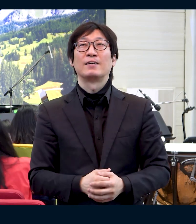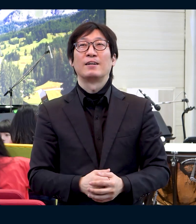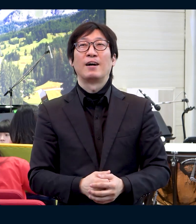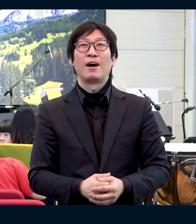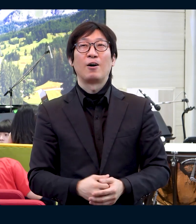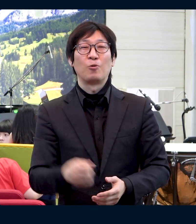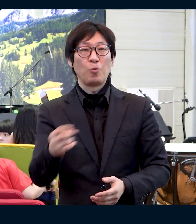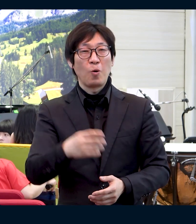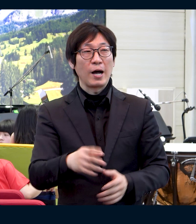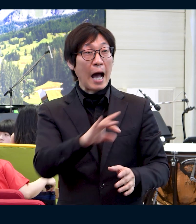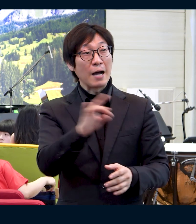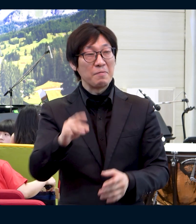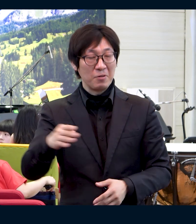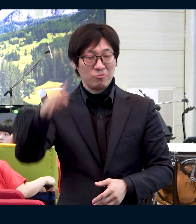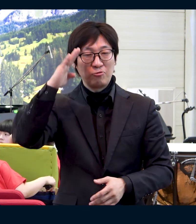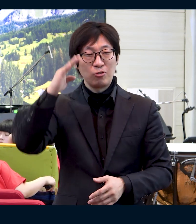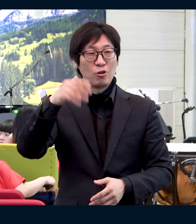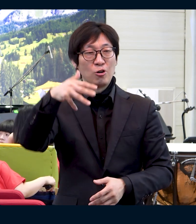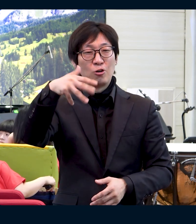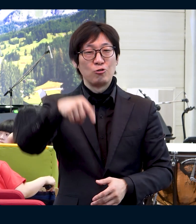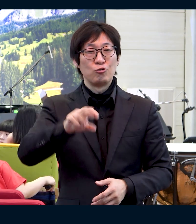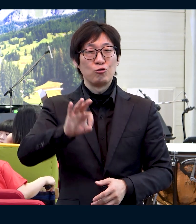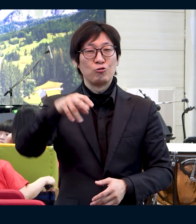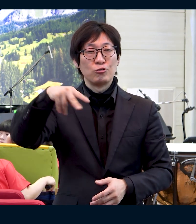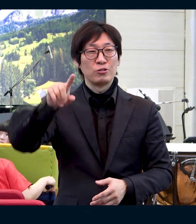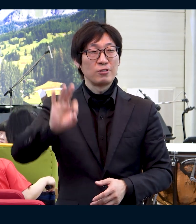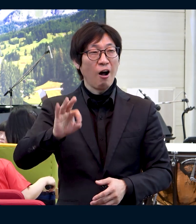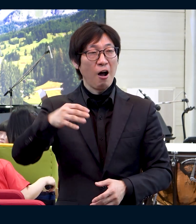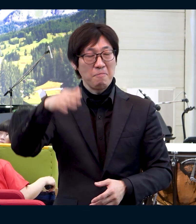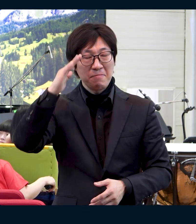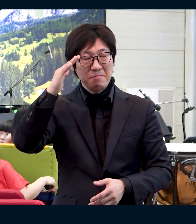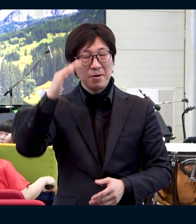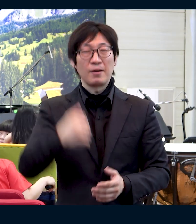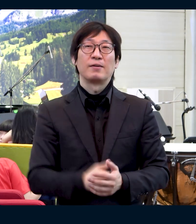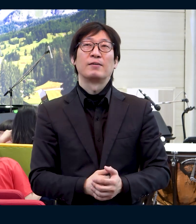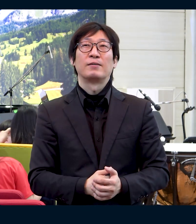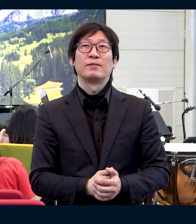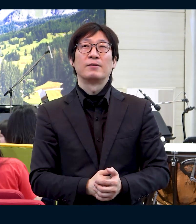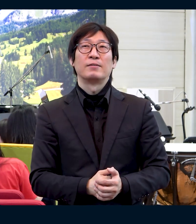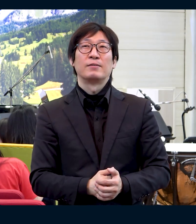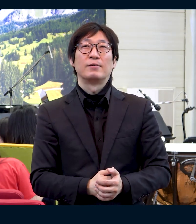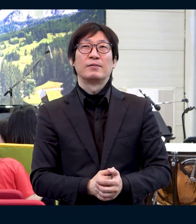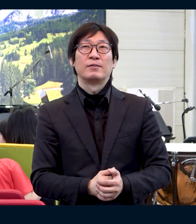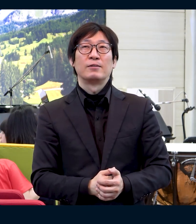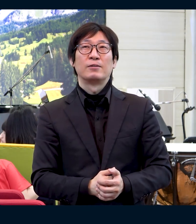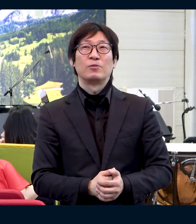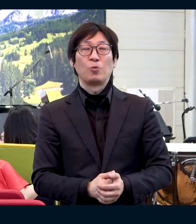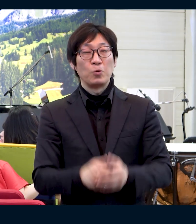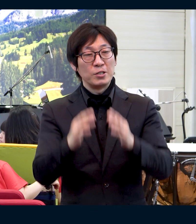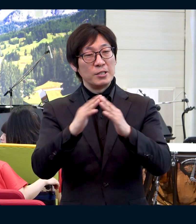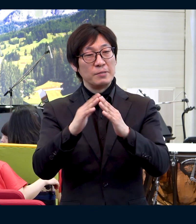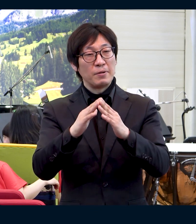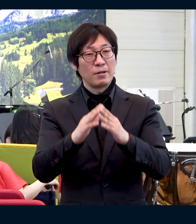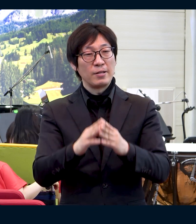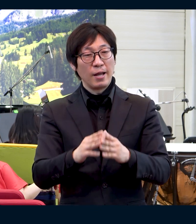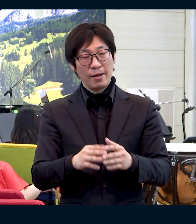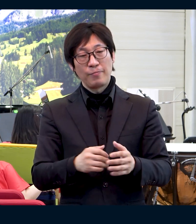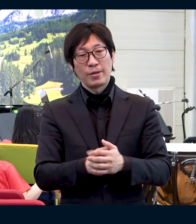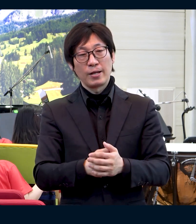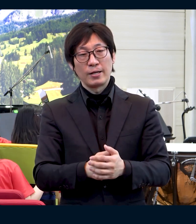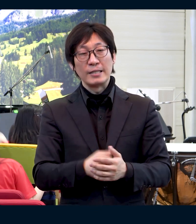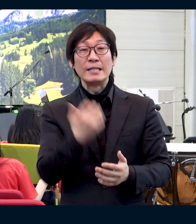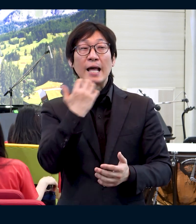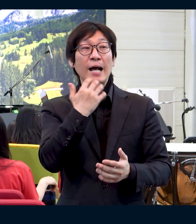그리고 충성 이렇게 말하면서 나에게 충성을 다짐했던 친구. 그리고 집에서 색종이로